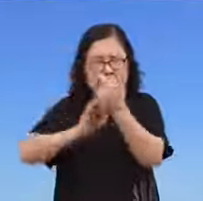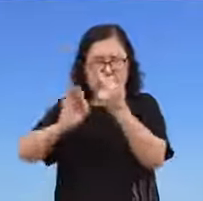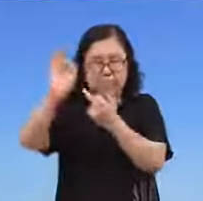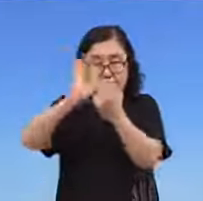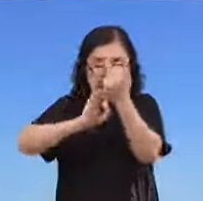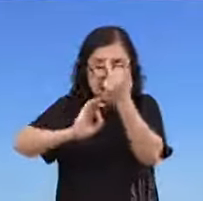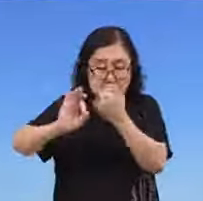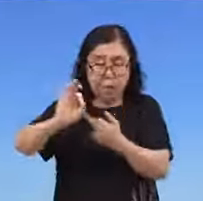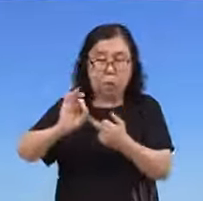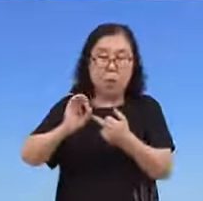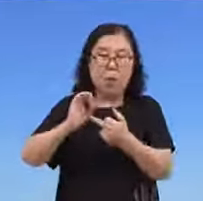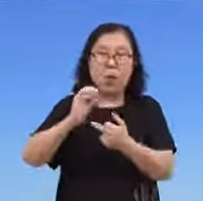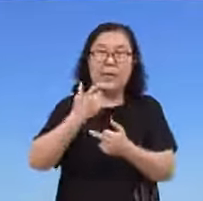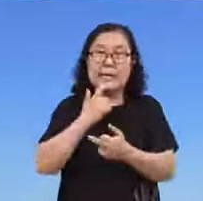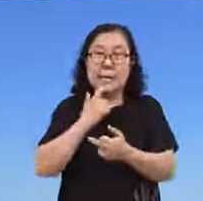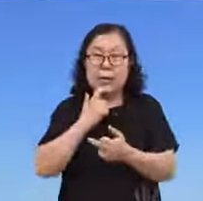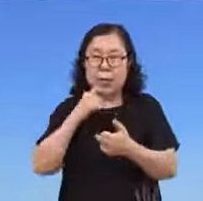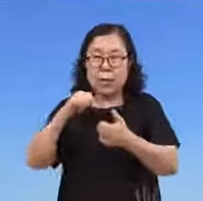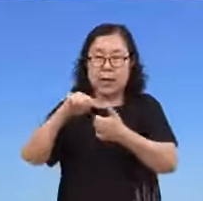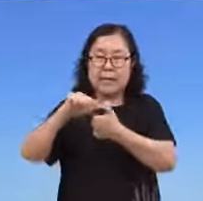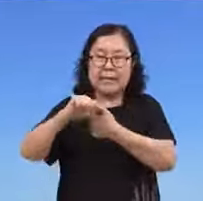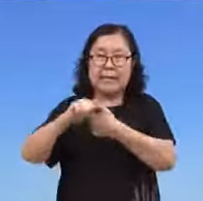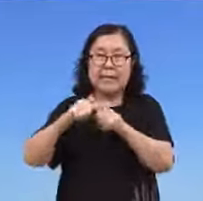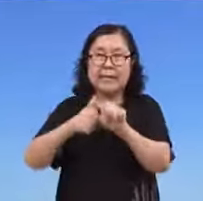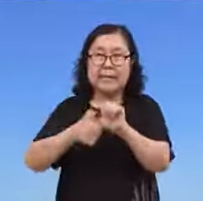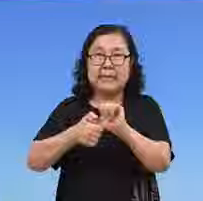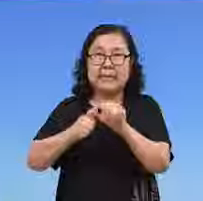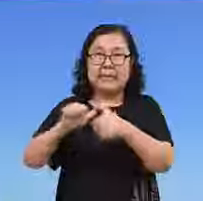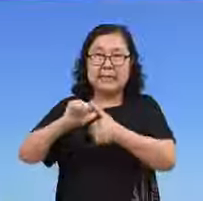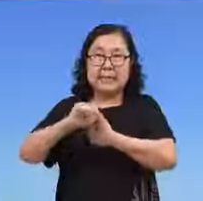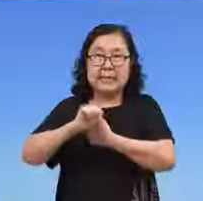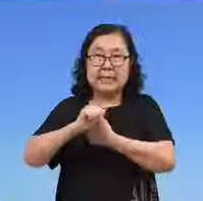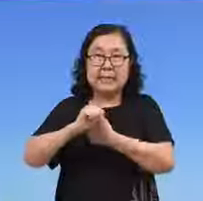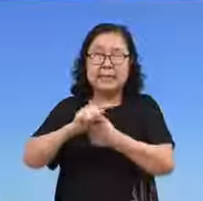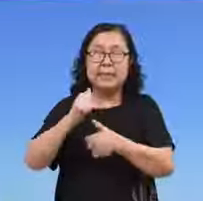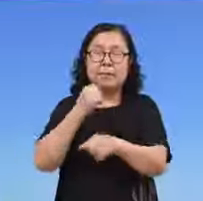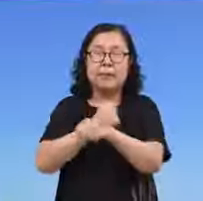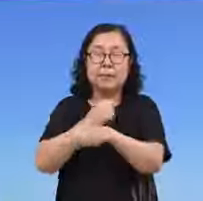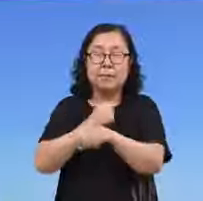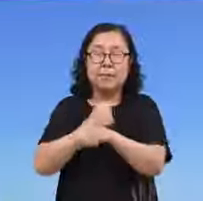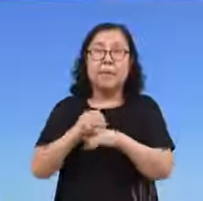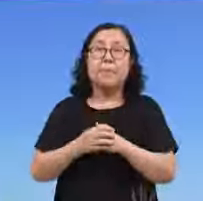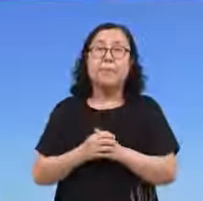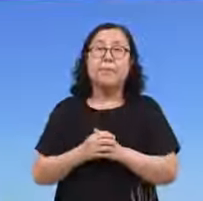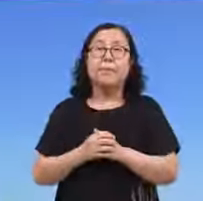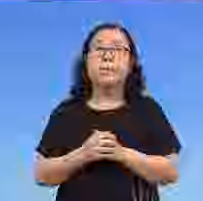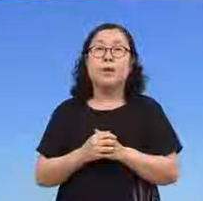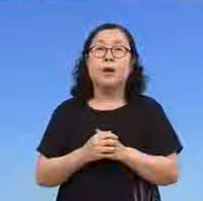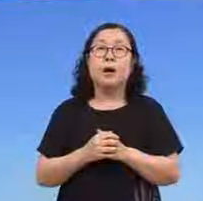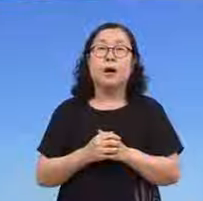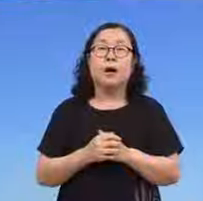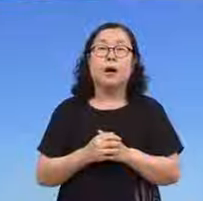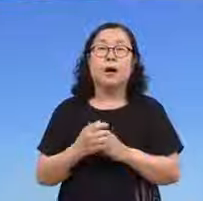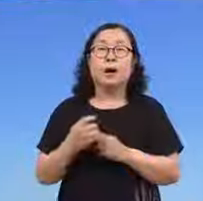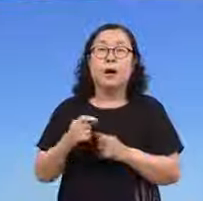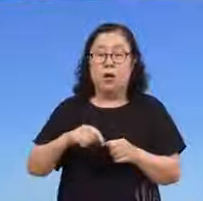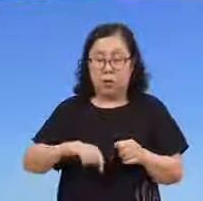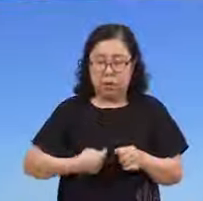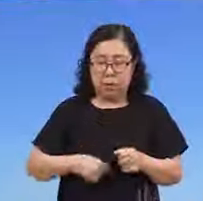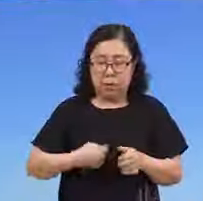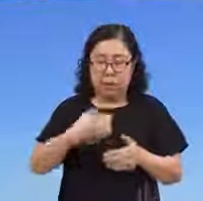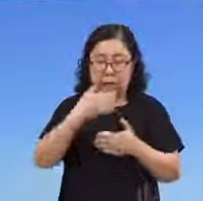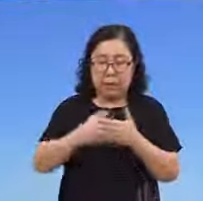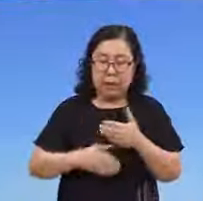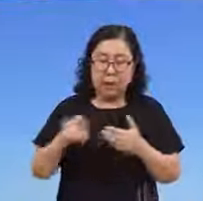날이 새도록 야곱과 씨름하다가, 세 번역으로 보니까 더 와닿는 문장이 있었는데요, 보십시오. 뒤에